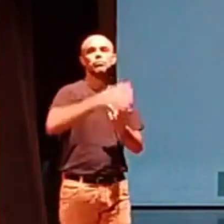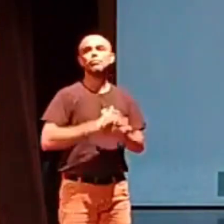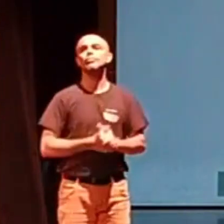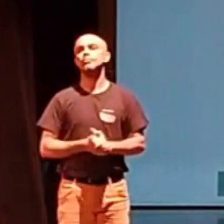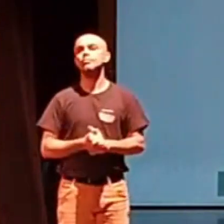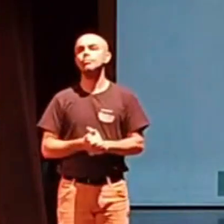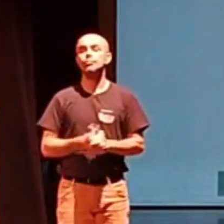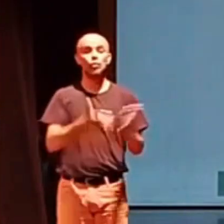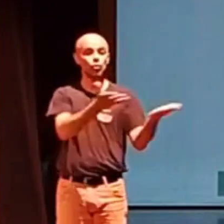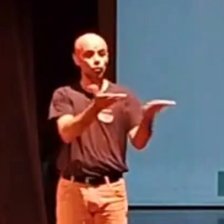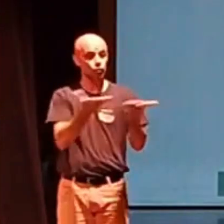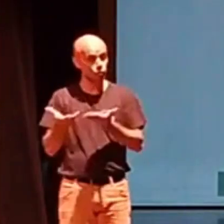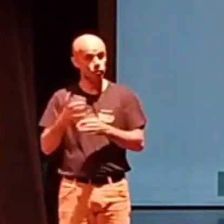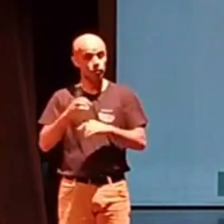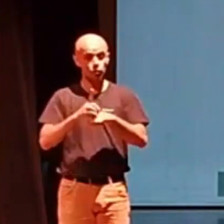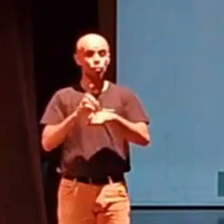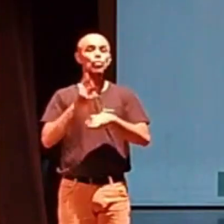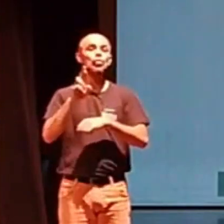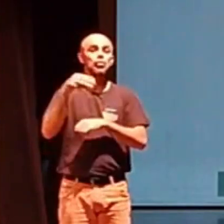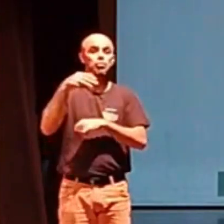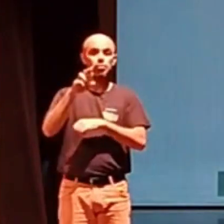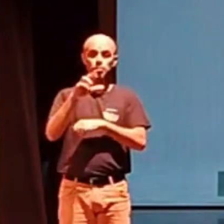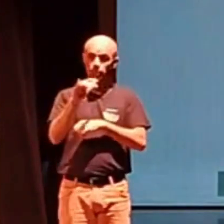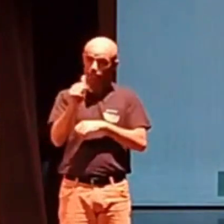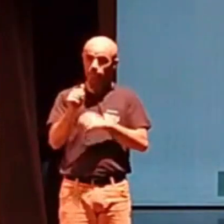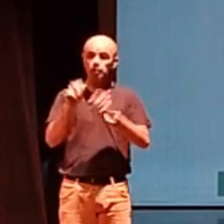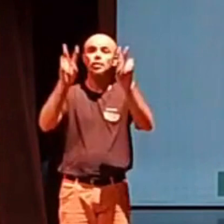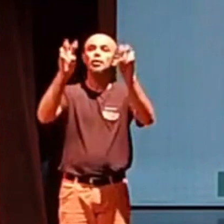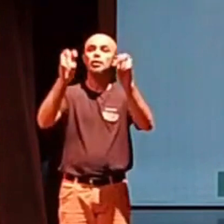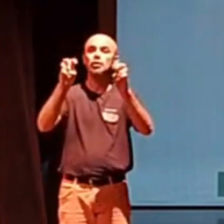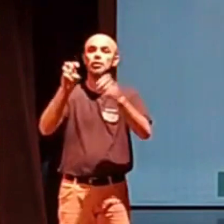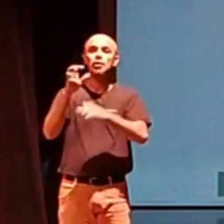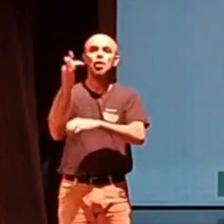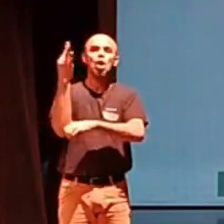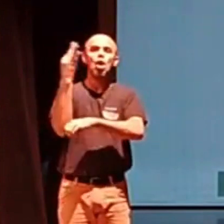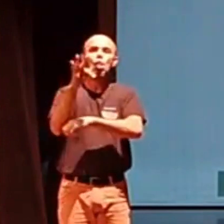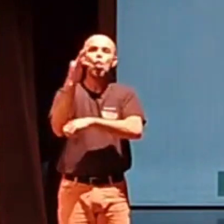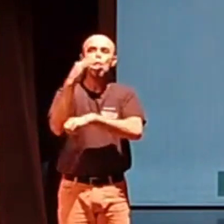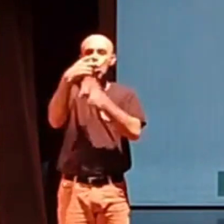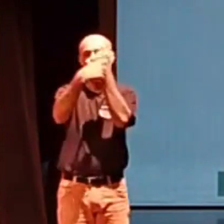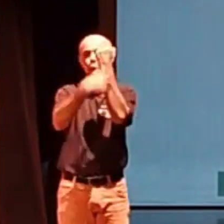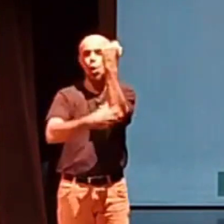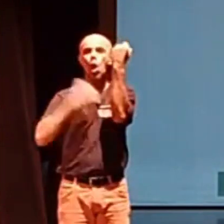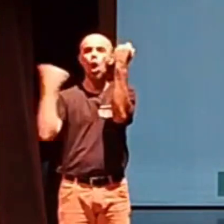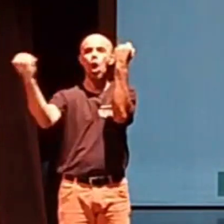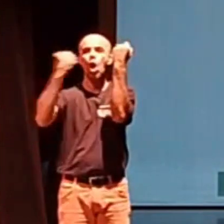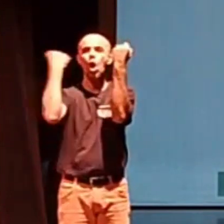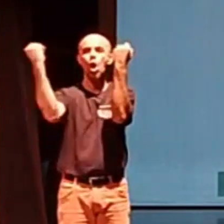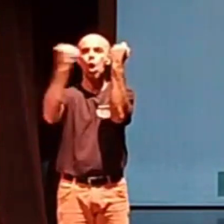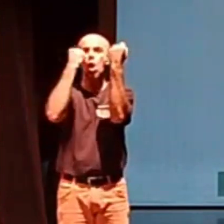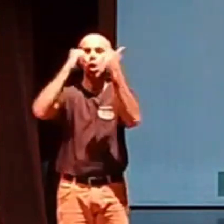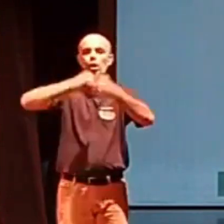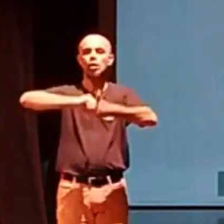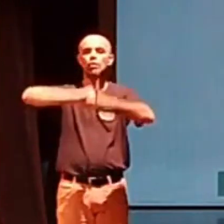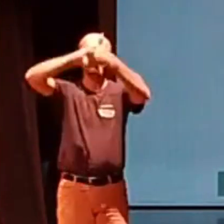Convidamos a doutora Mariana Sanches, que irá falar sobre dor crônica na coluna e qualidade de